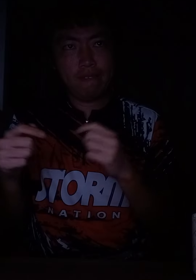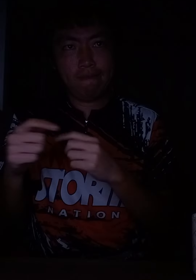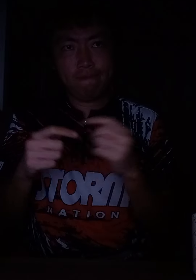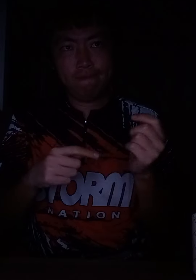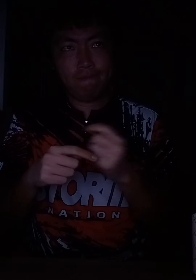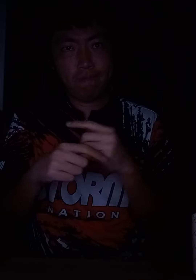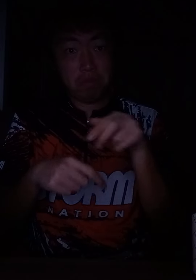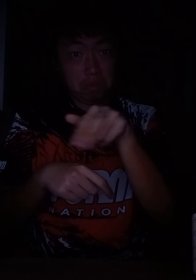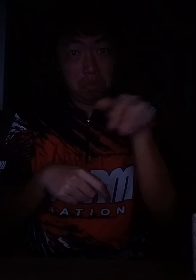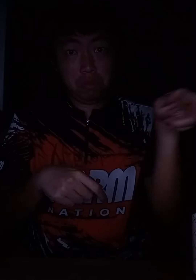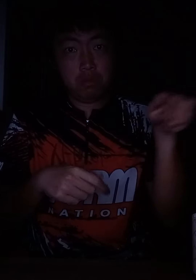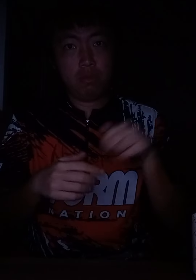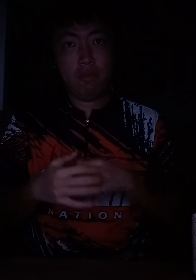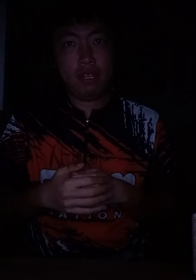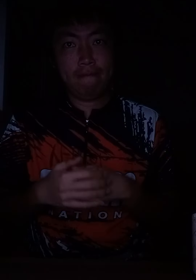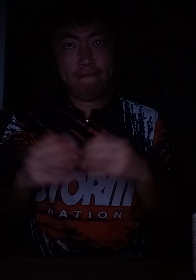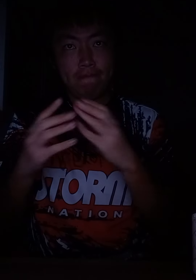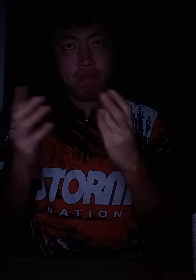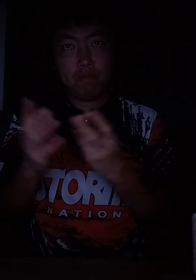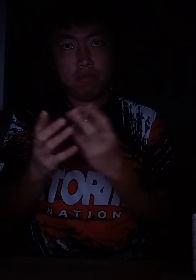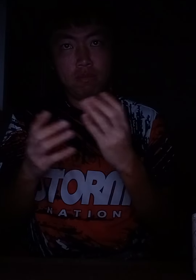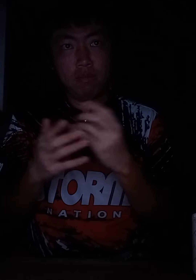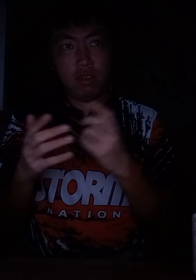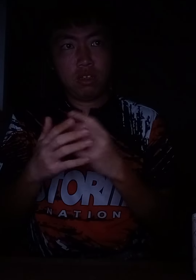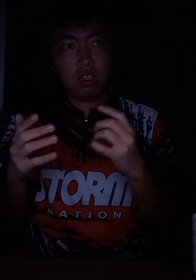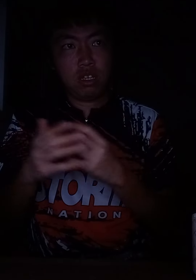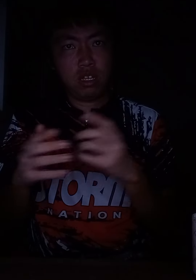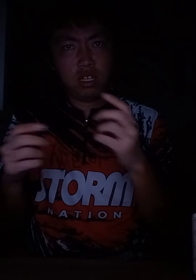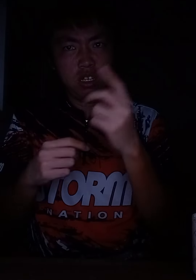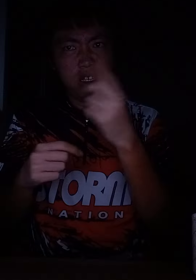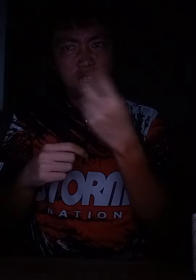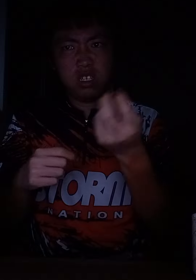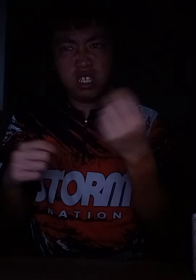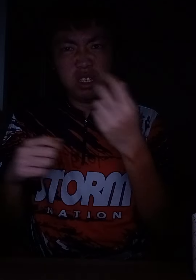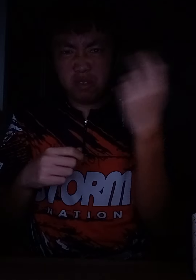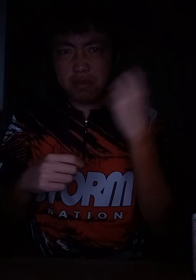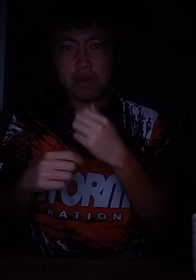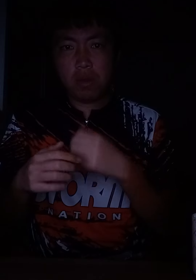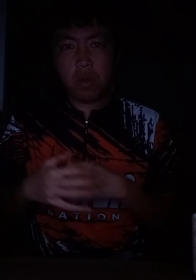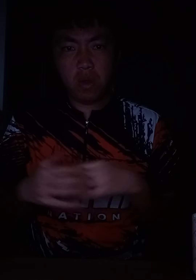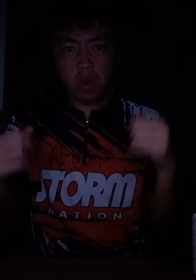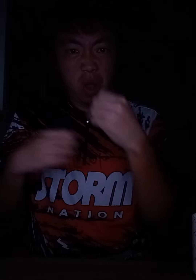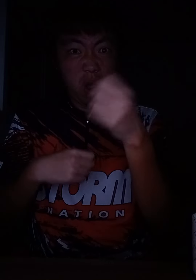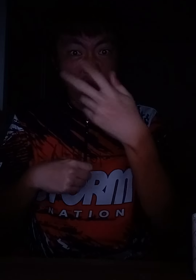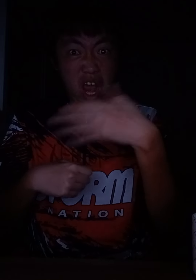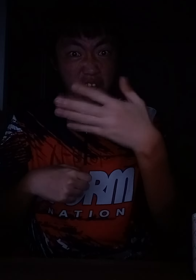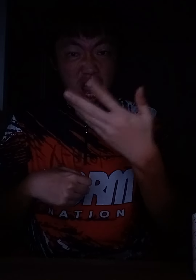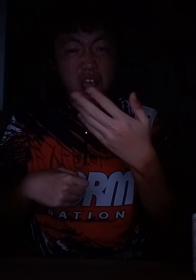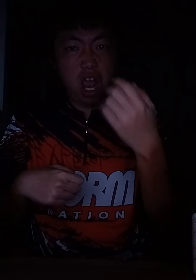나갑니다. 하지만 매장 밖에서도 이 남성은 직원에게 기분이 나쁘다며 계속 욕설을 퍼붓고 폭행을